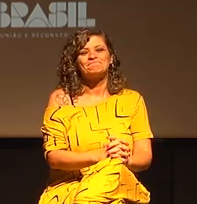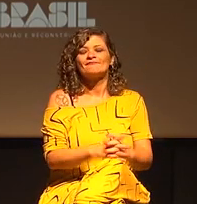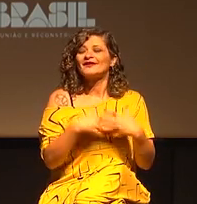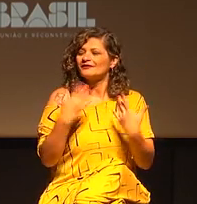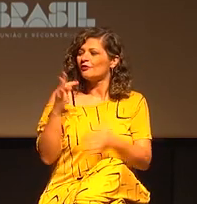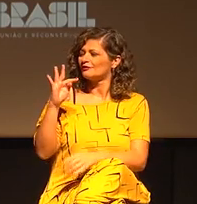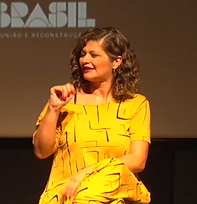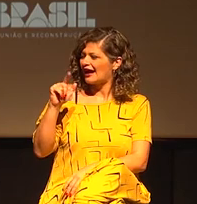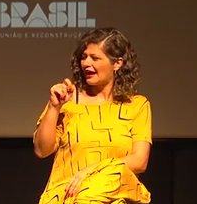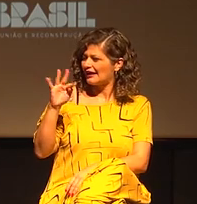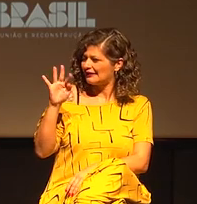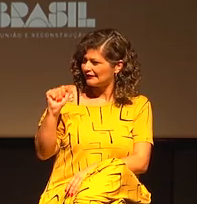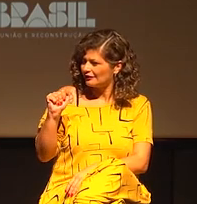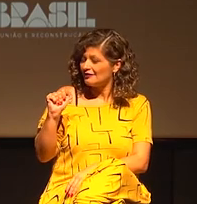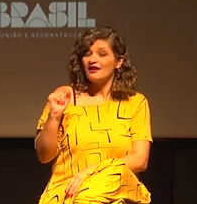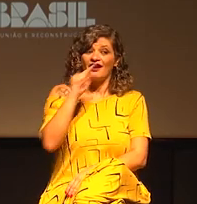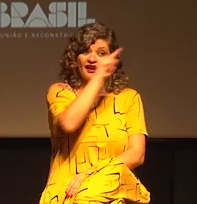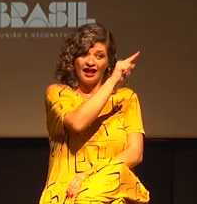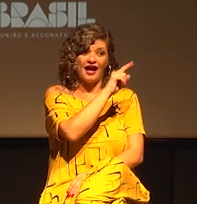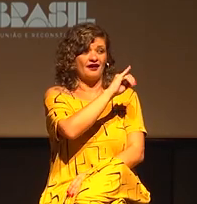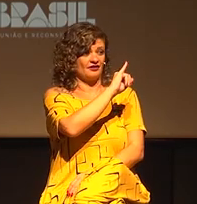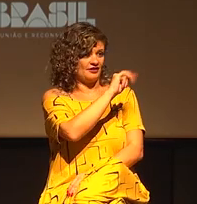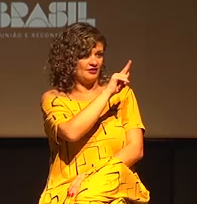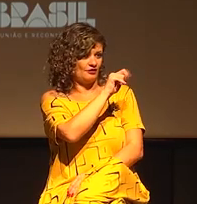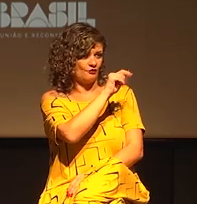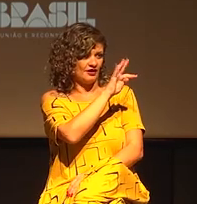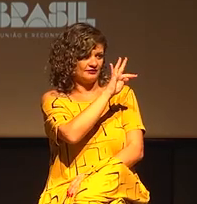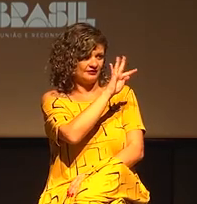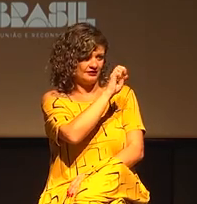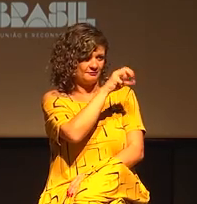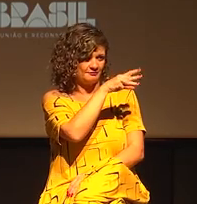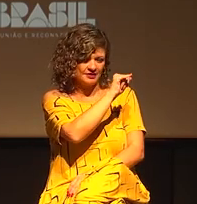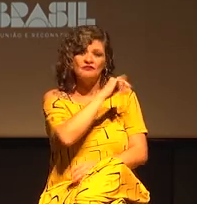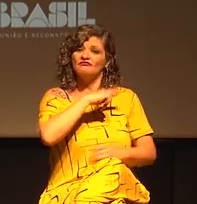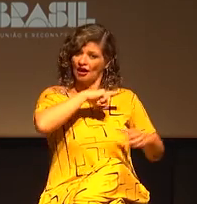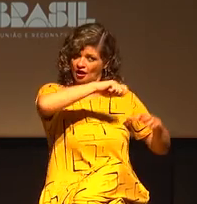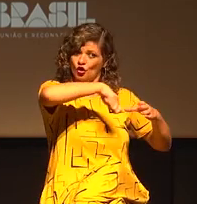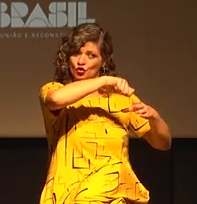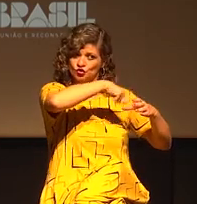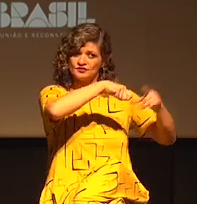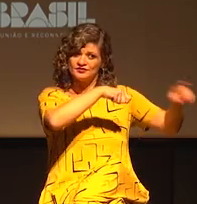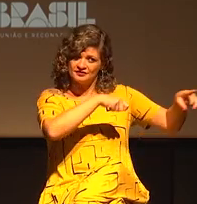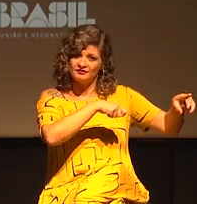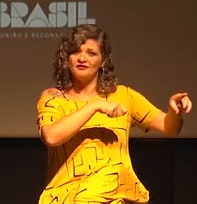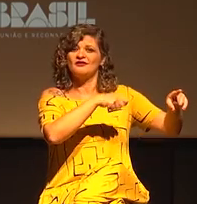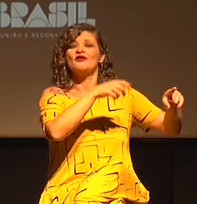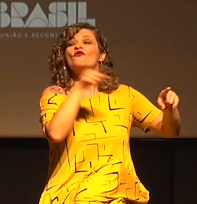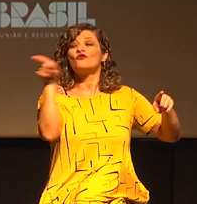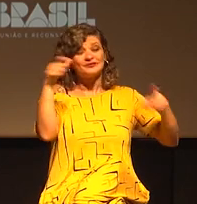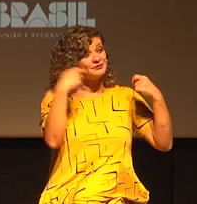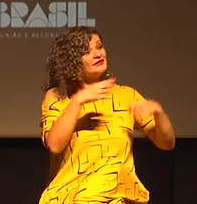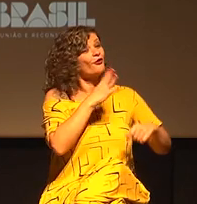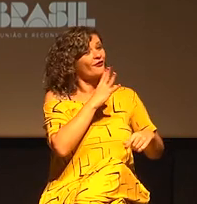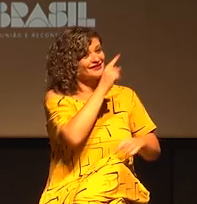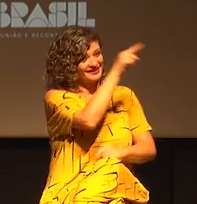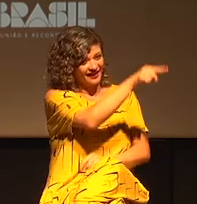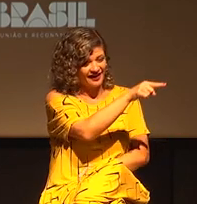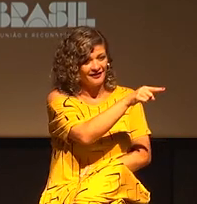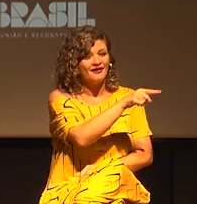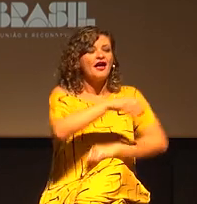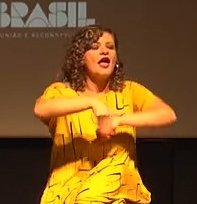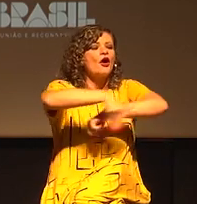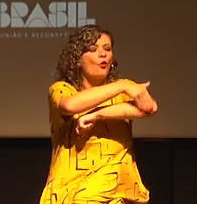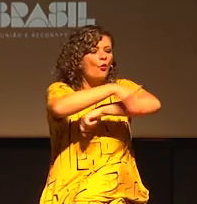Talita só para começar a gente tem uma cozinha lá no Iguatemi que a cozinheira é a pessoa que mora no meu coração então você tem que conhecer é ali na